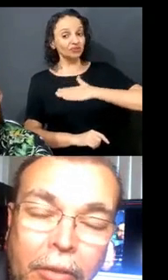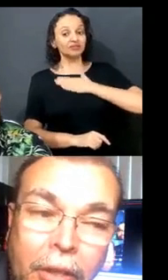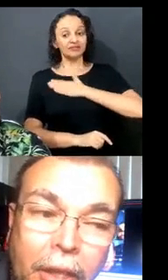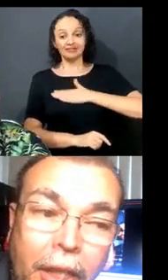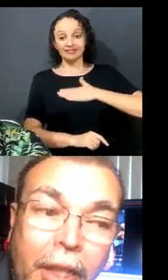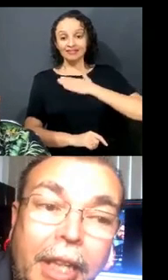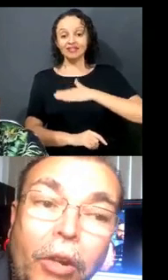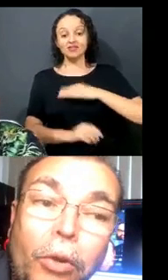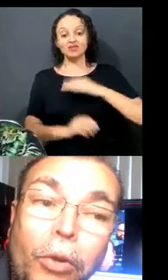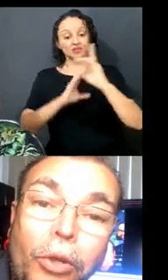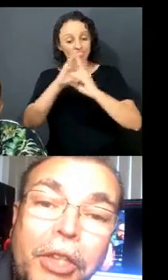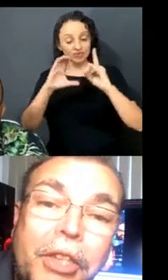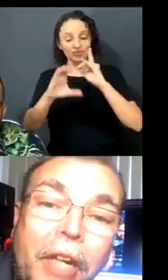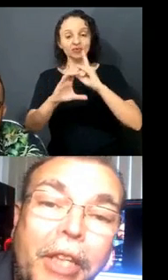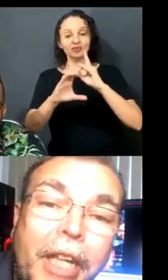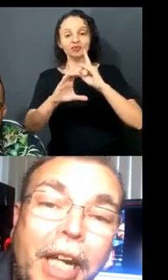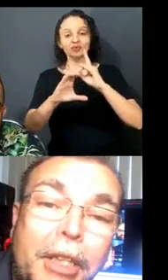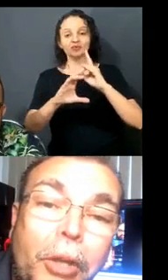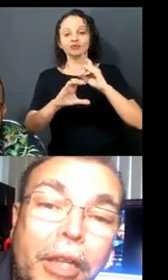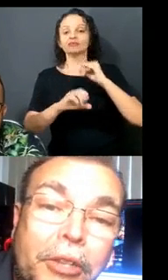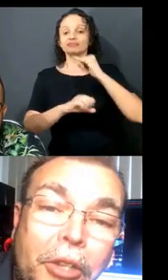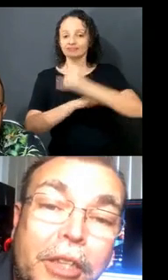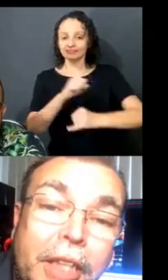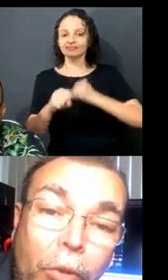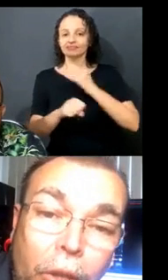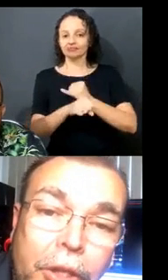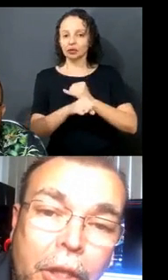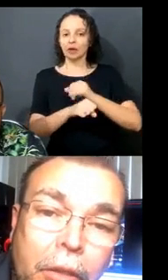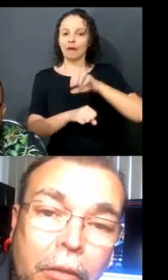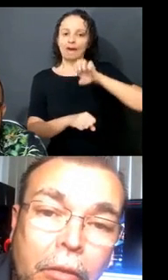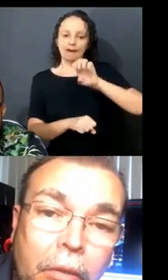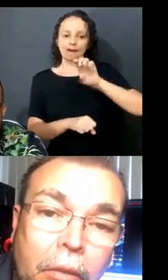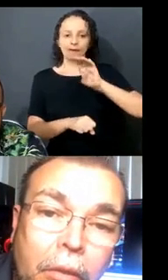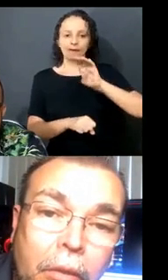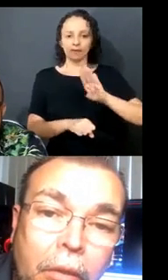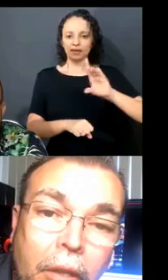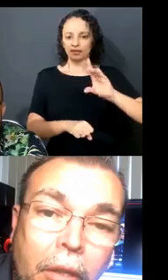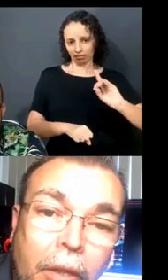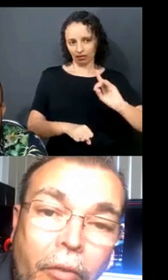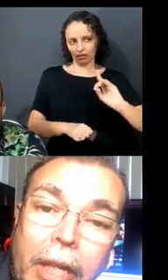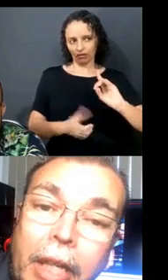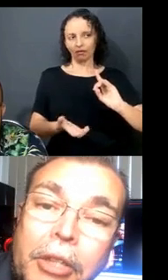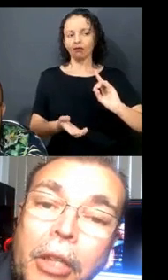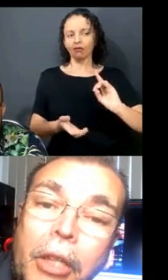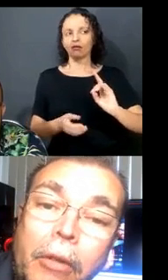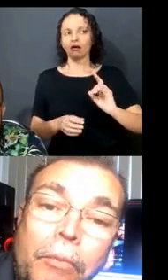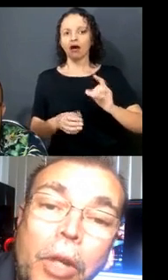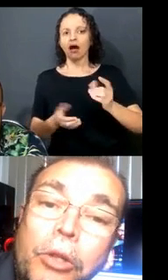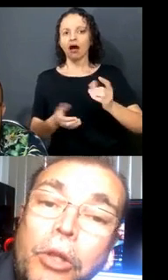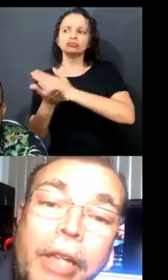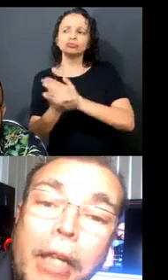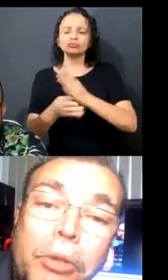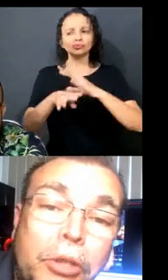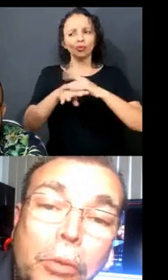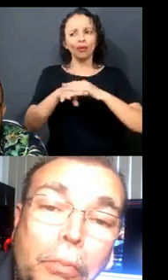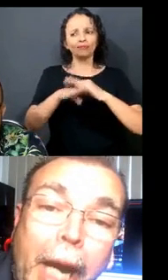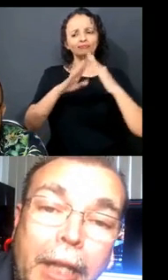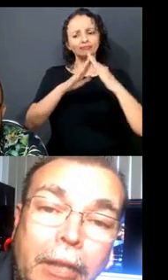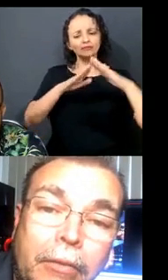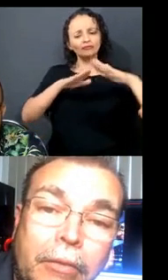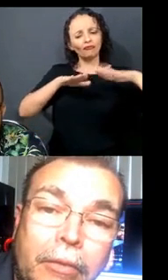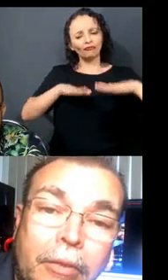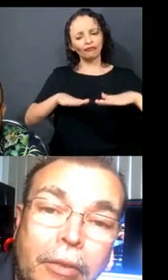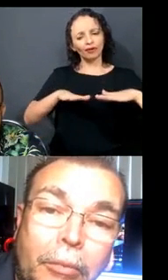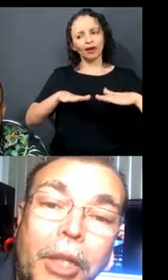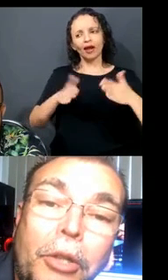bíblica dominical online, e alguns que estavam em casa por questão de saúde, falaram assim, nós